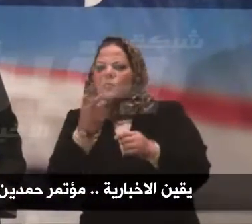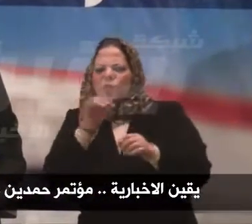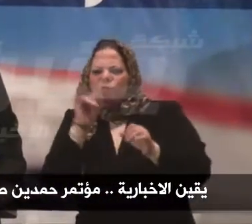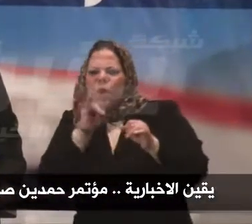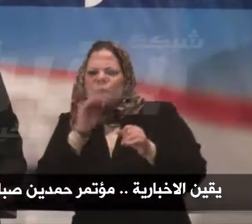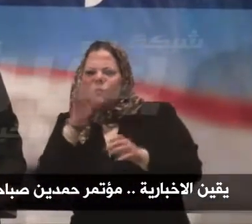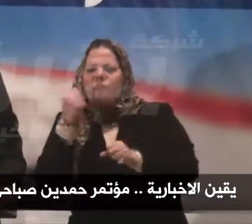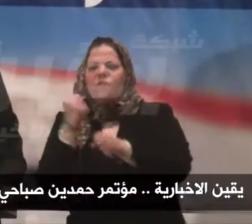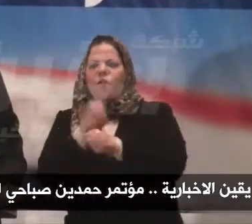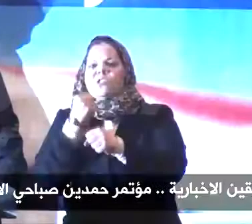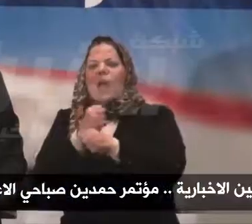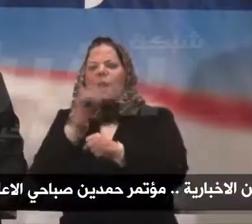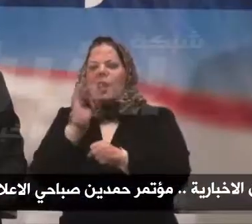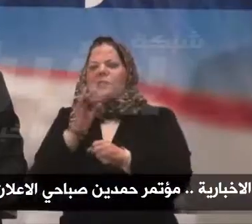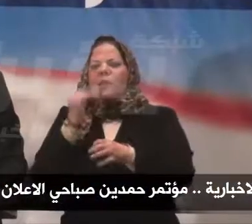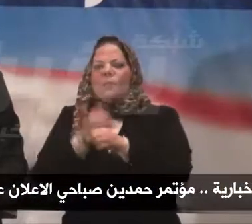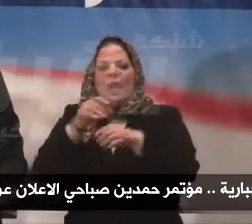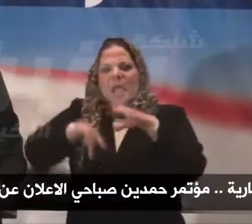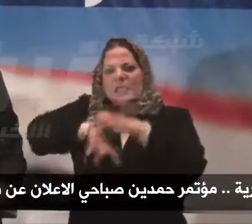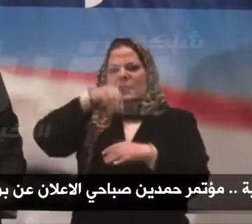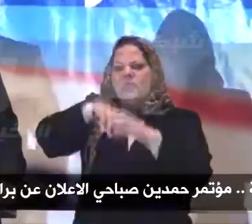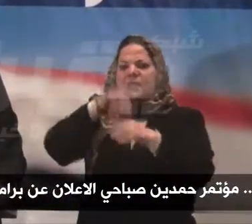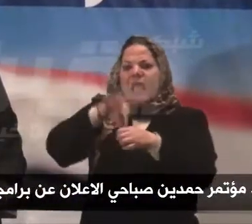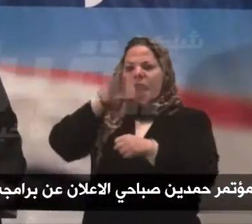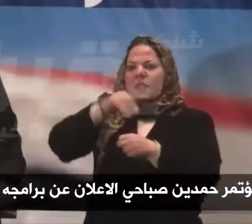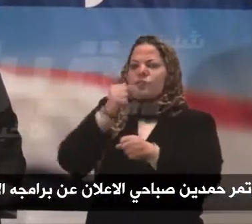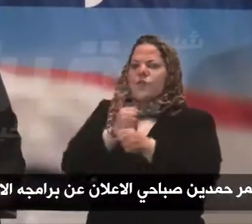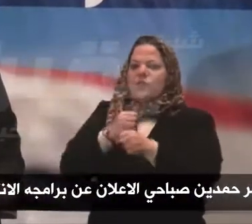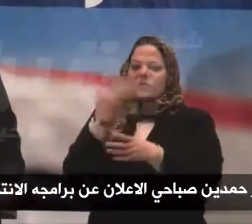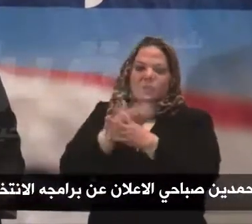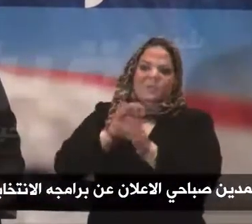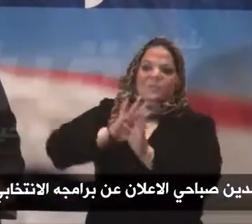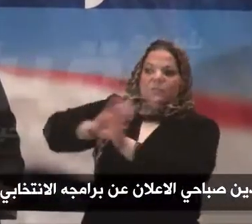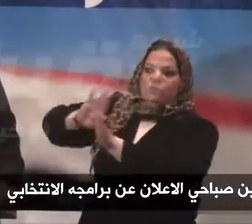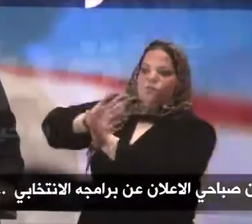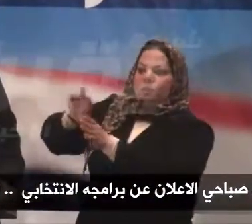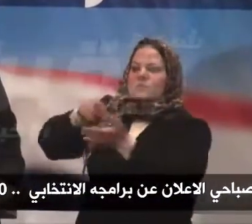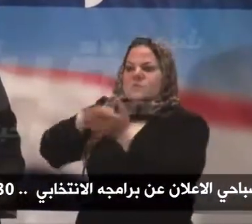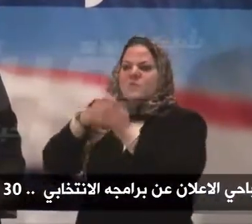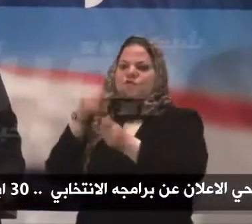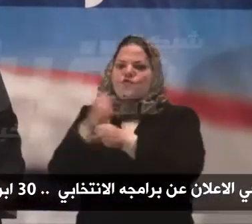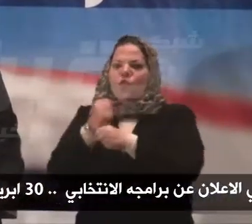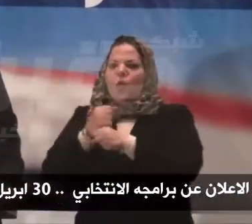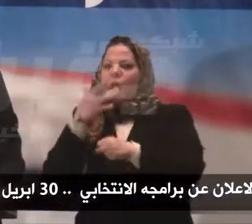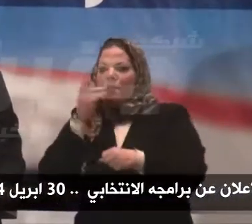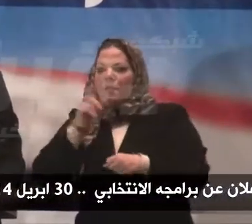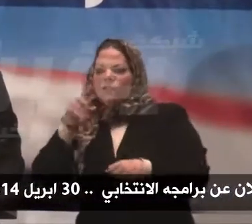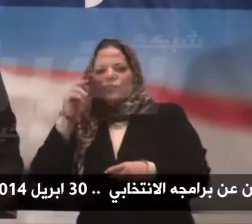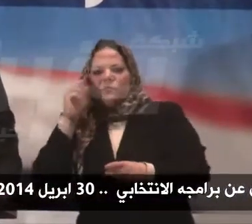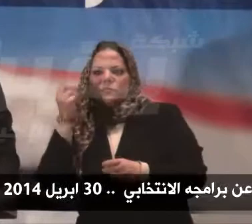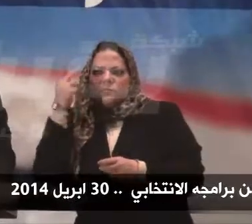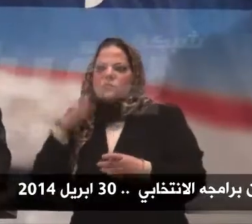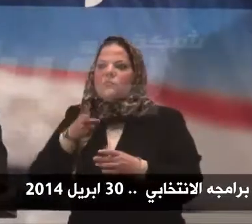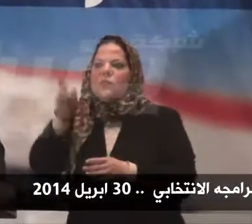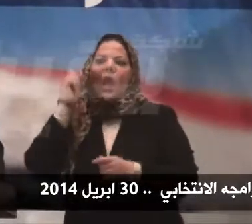التي تؤدي إلى إنتاج التطرف والتجنيد لصالح مثل تلك التنظيمات